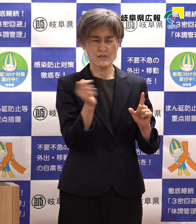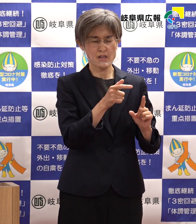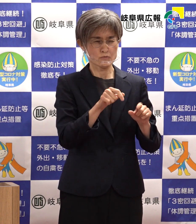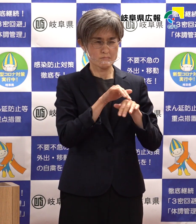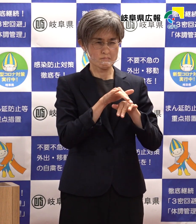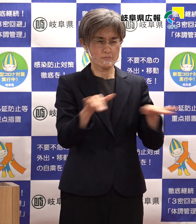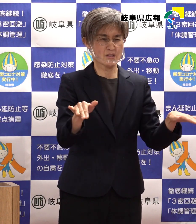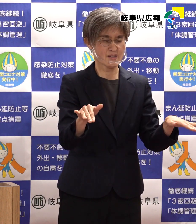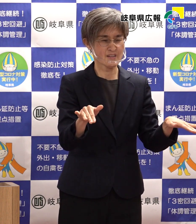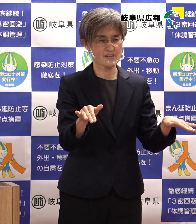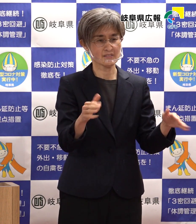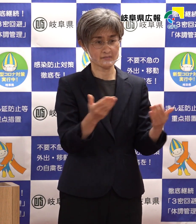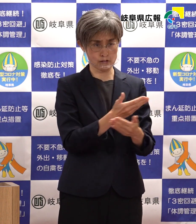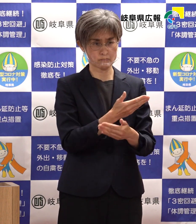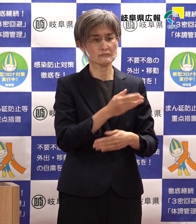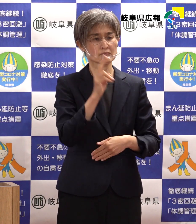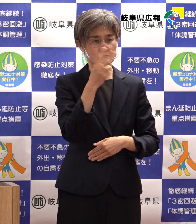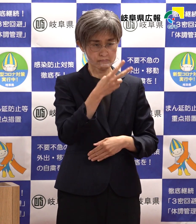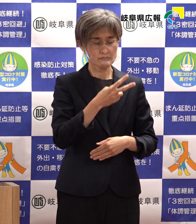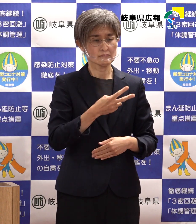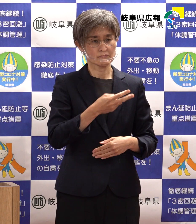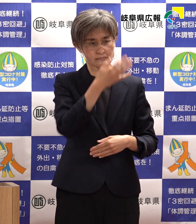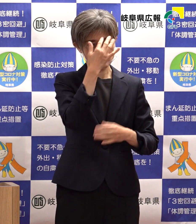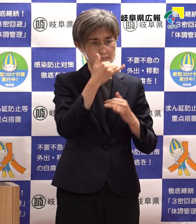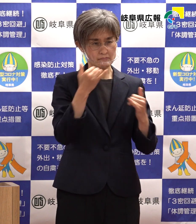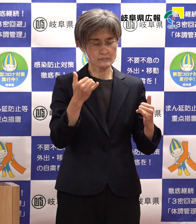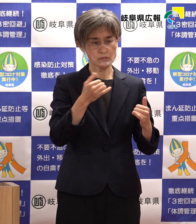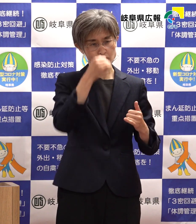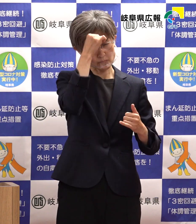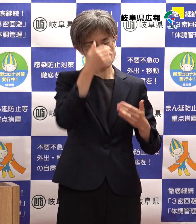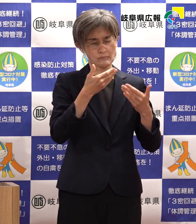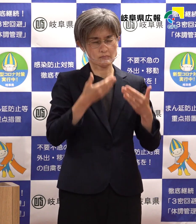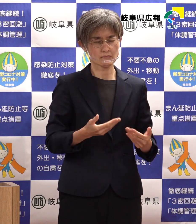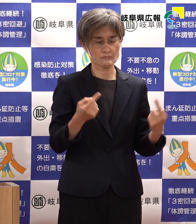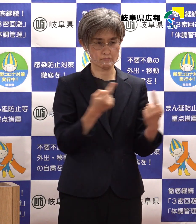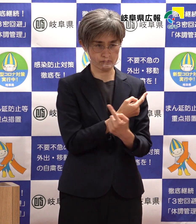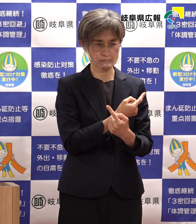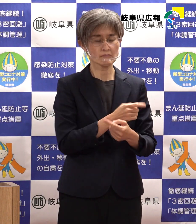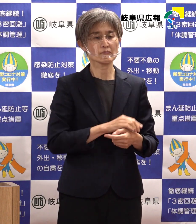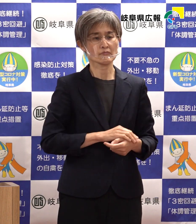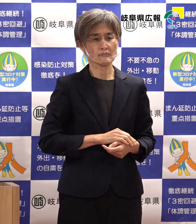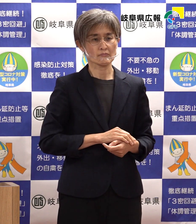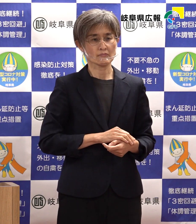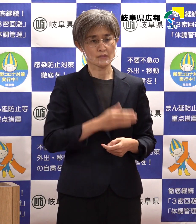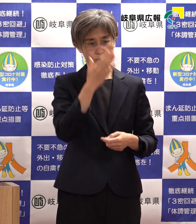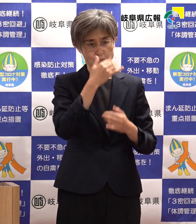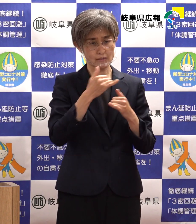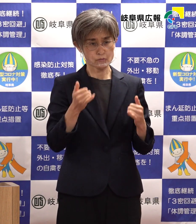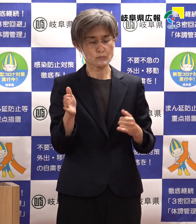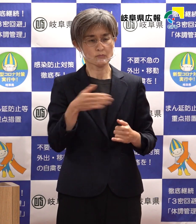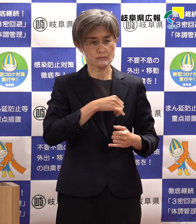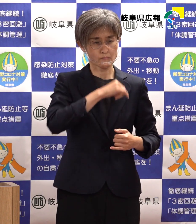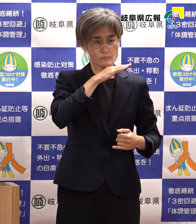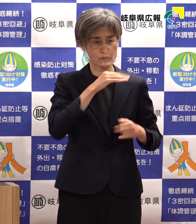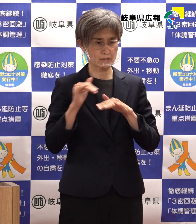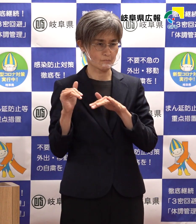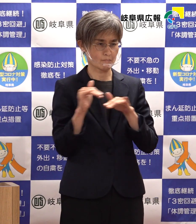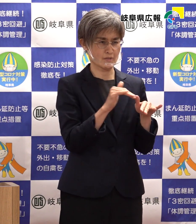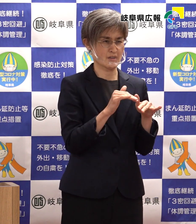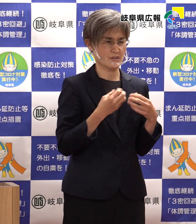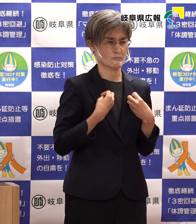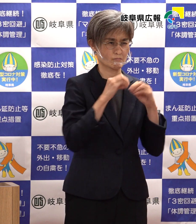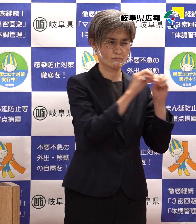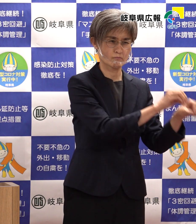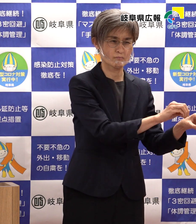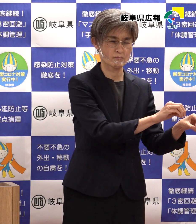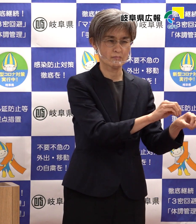から若者の重症化、そして若者から高齢者へといったような流れ